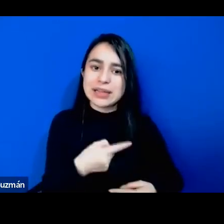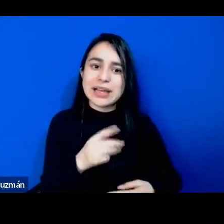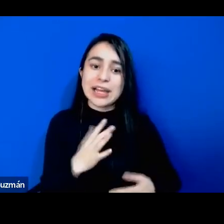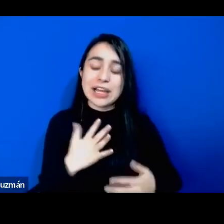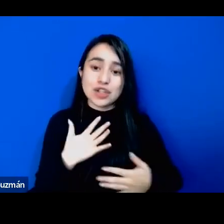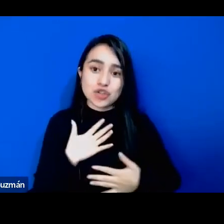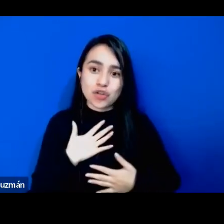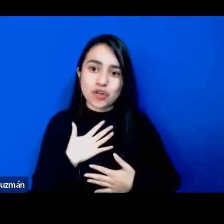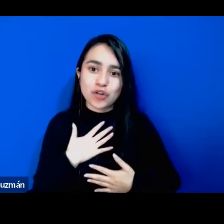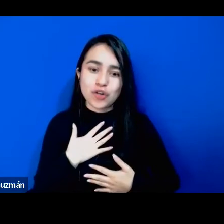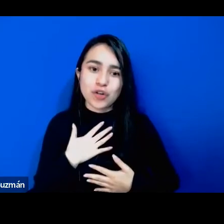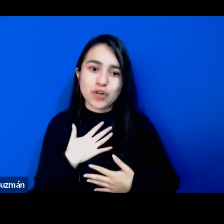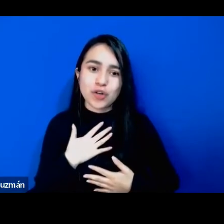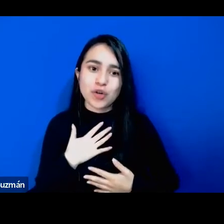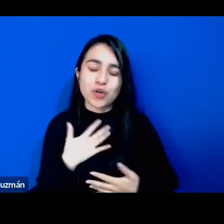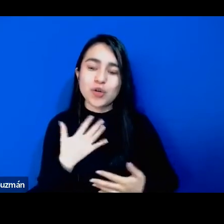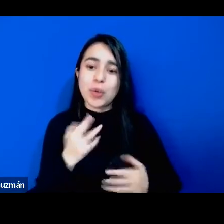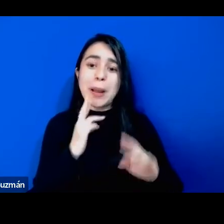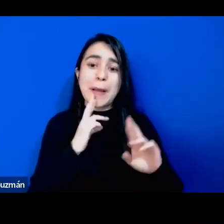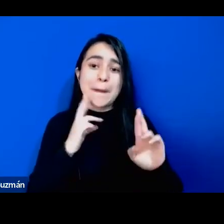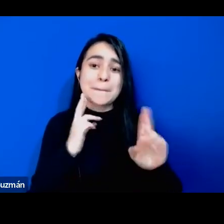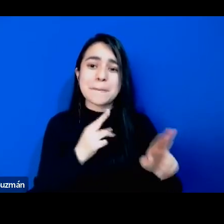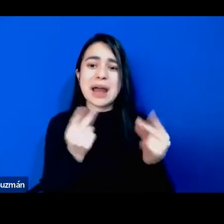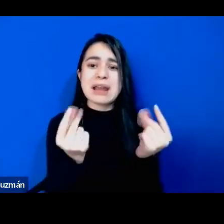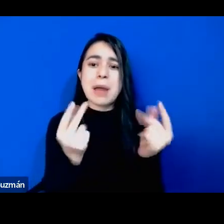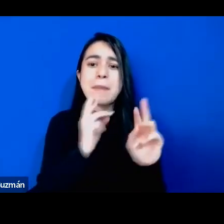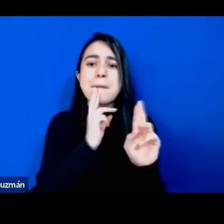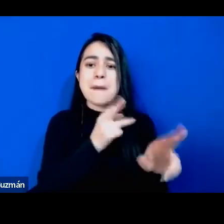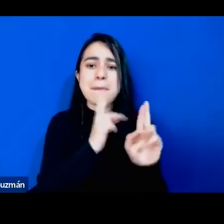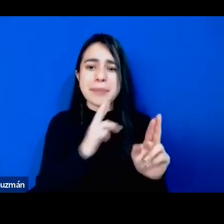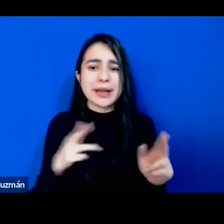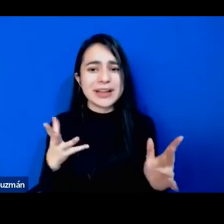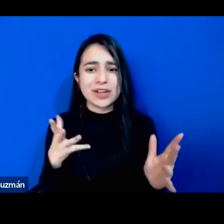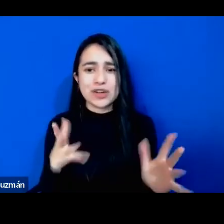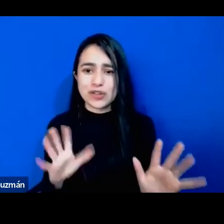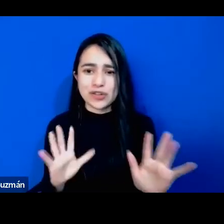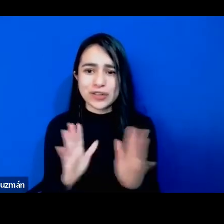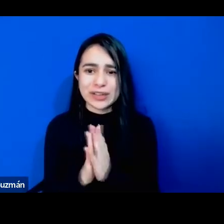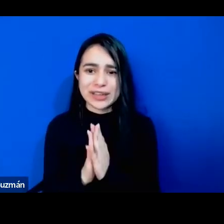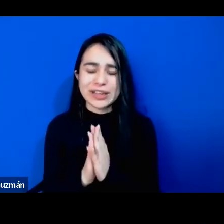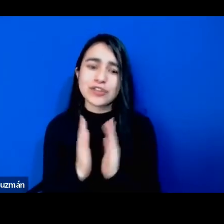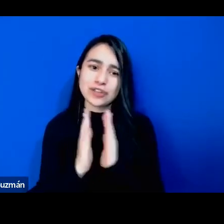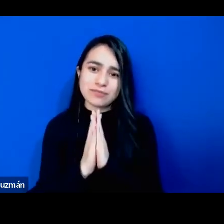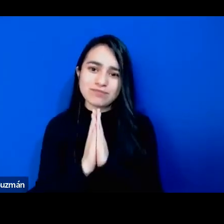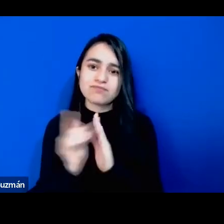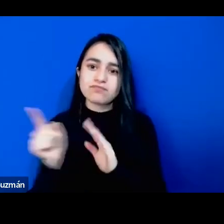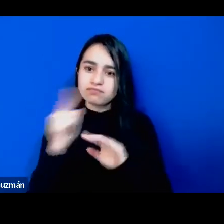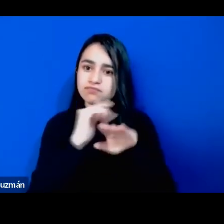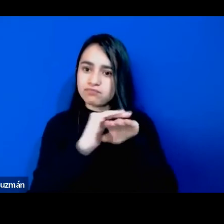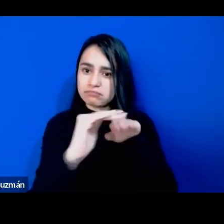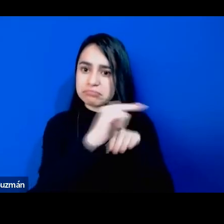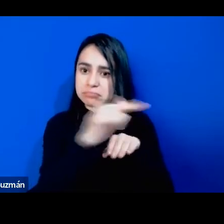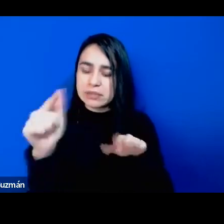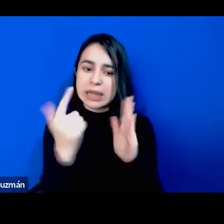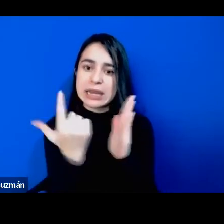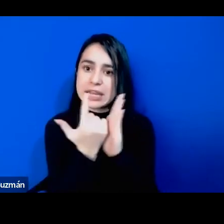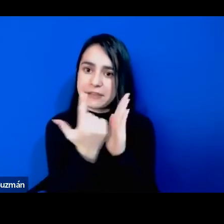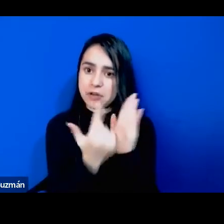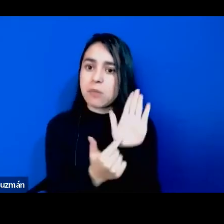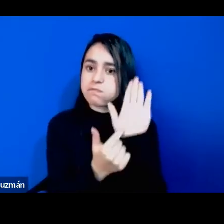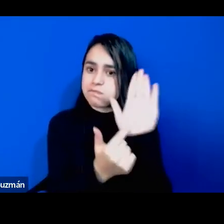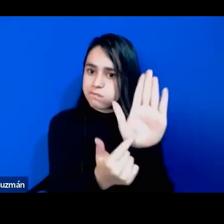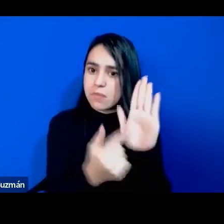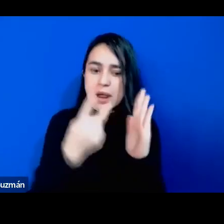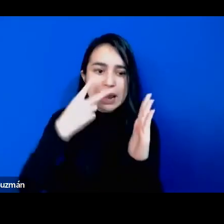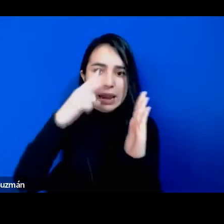yo no quisiera como ofrecer respuestas rápidas. Quiero de nuevo invitar a leer el libro como una manera de